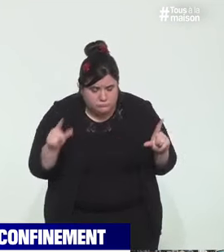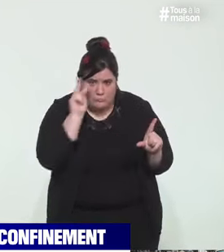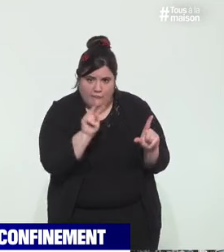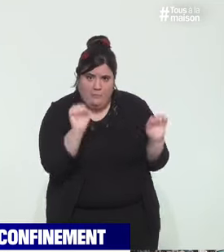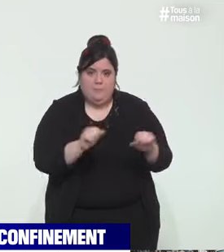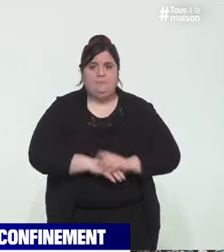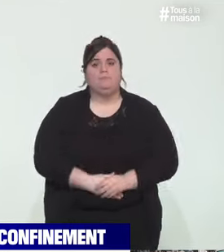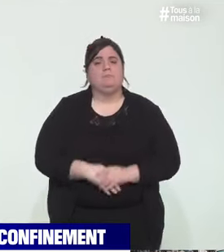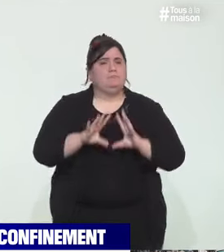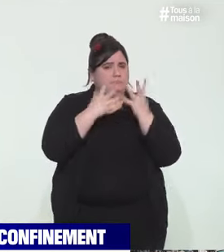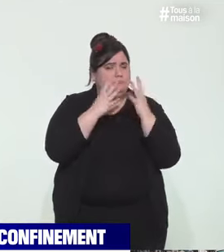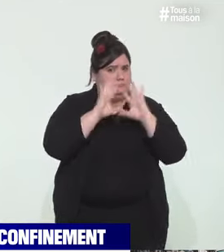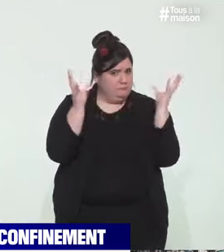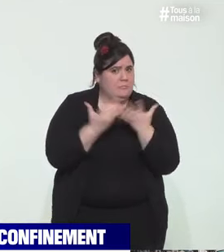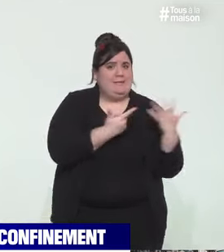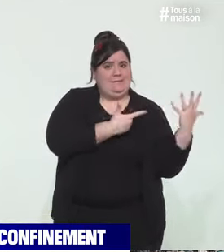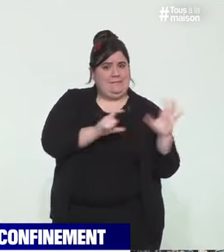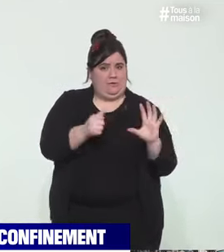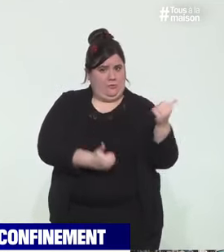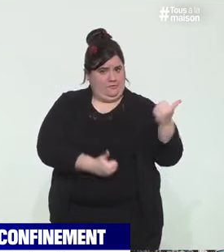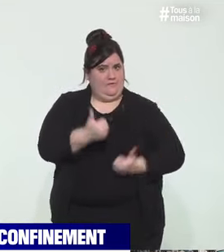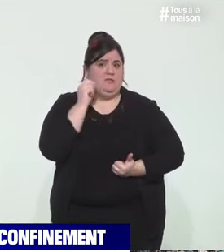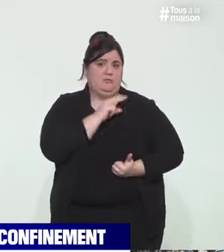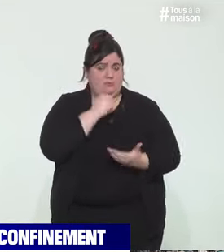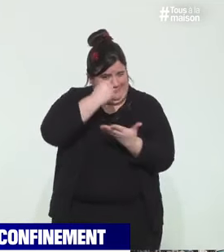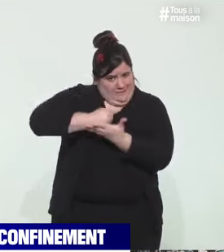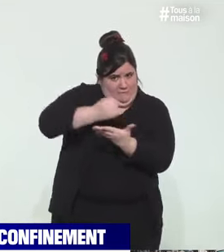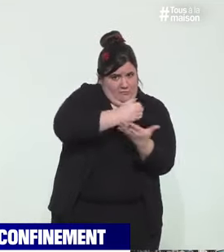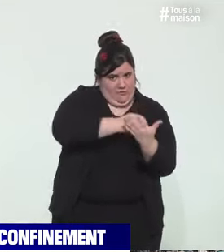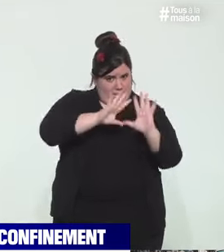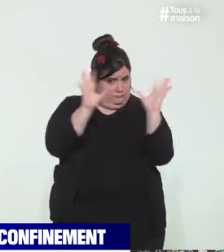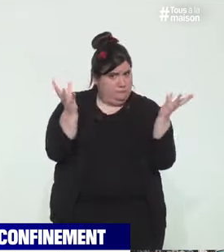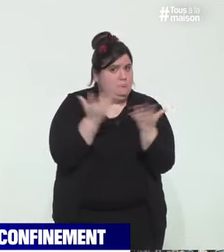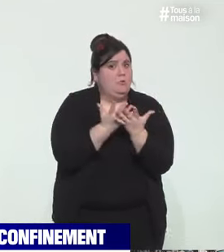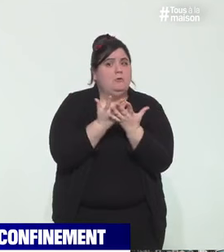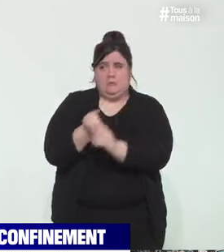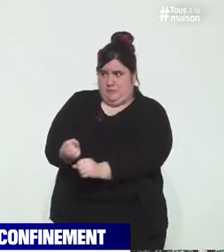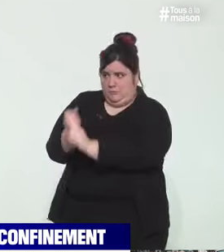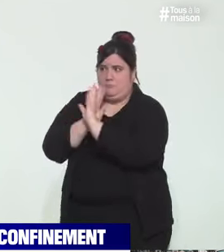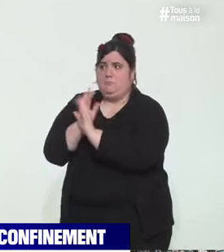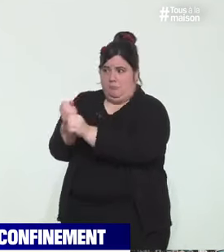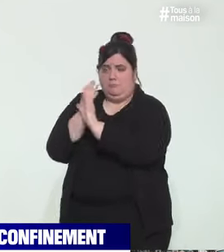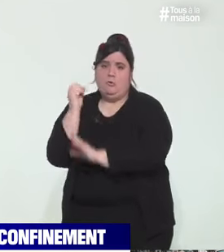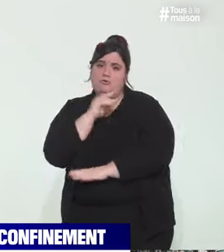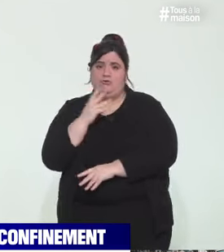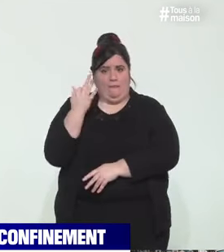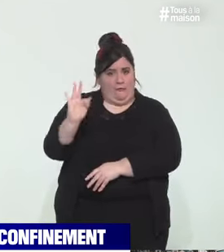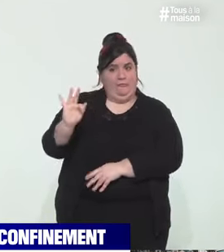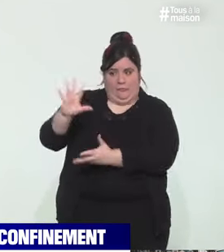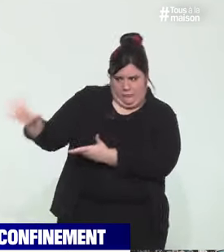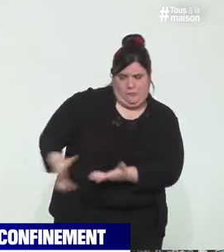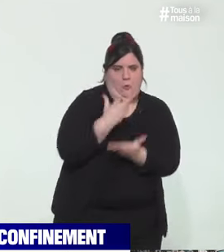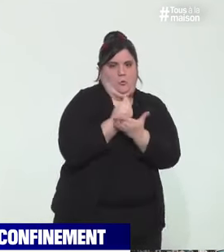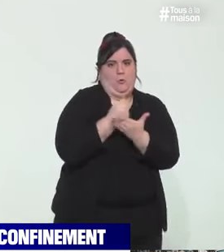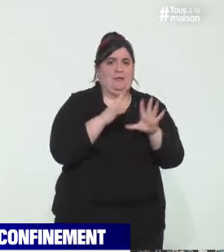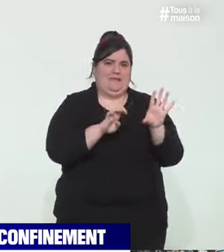d'accueil des urgences et permettent de comptabiliser plus de 90% des passages aux urgences en France. Elles représentent donc une